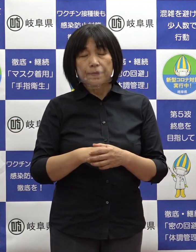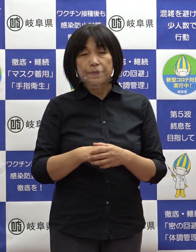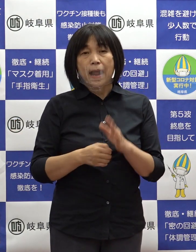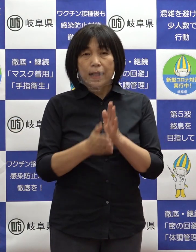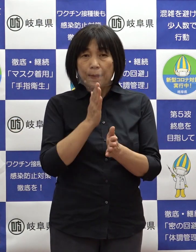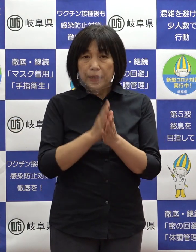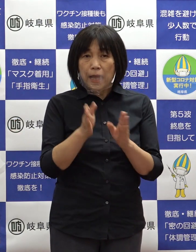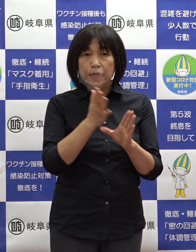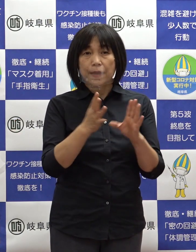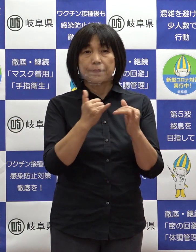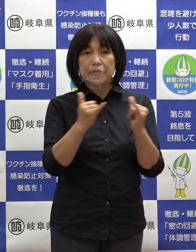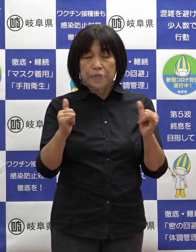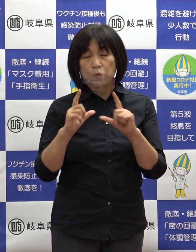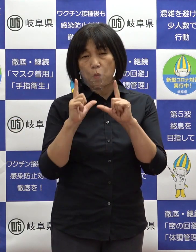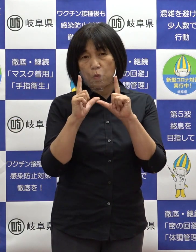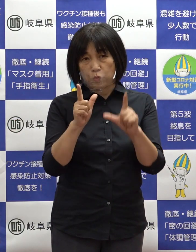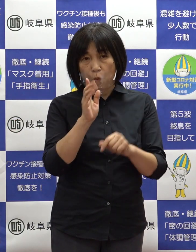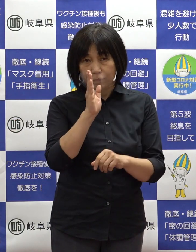セージをお願いします。 はい、